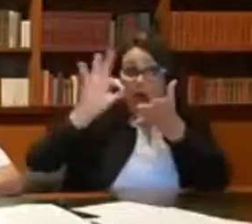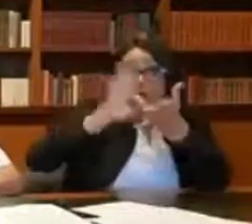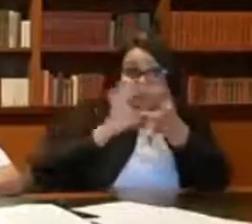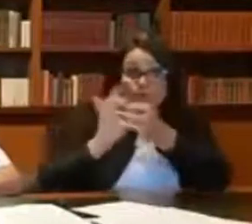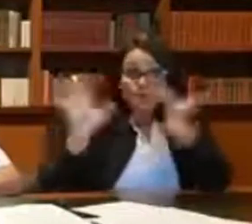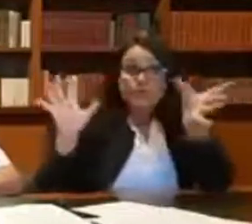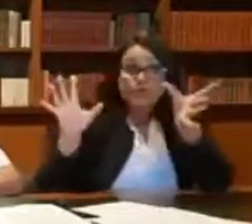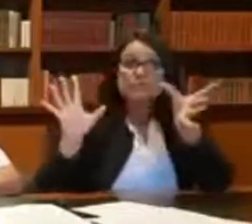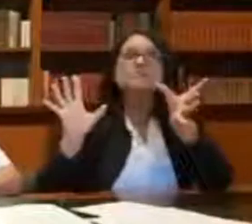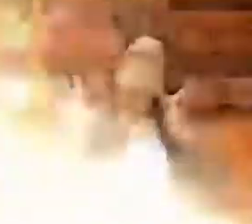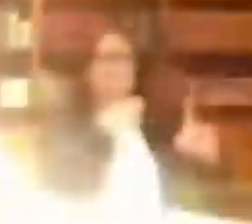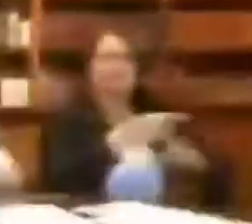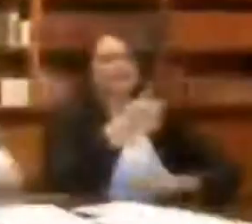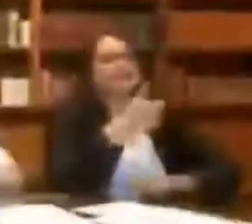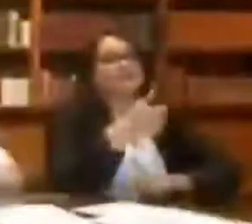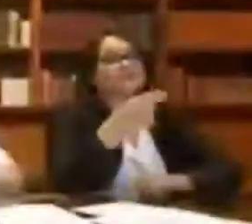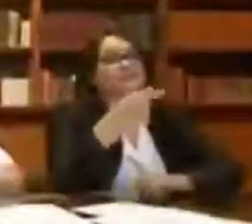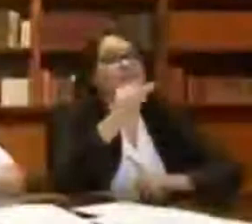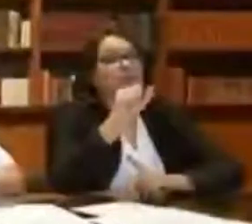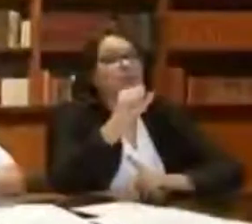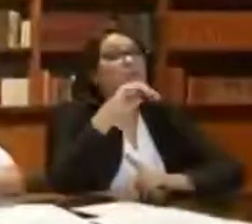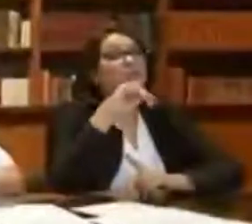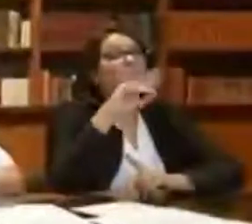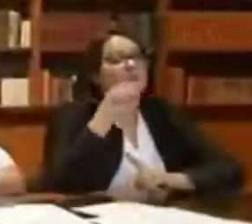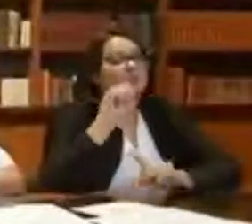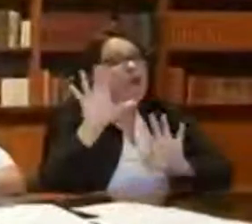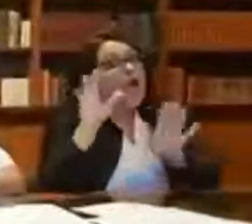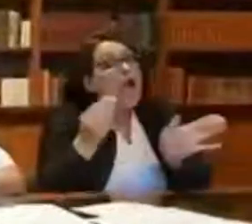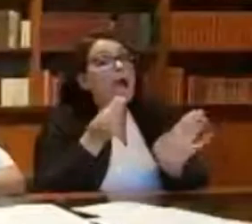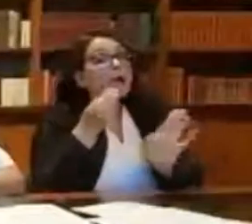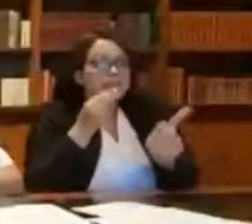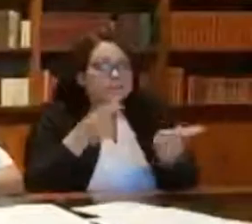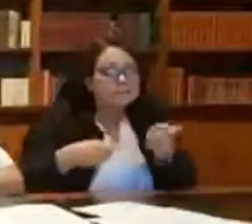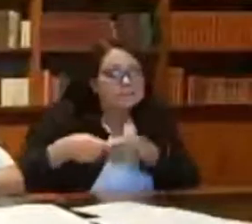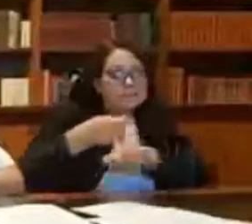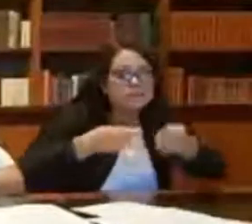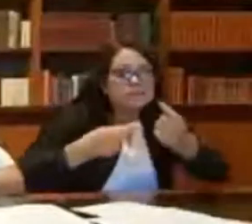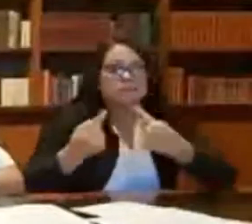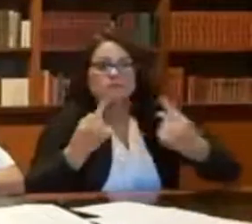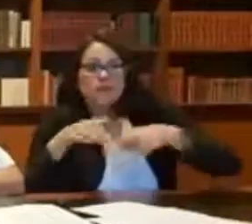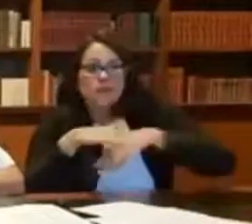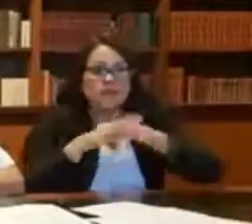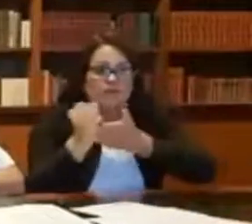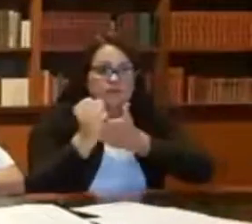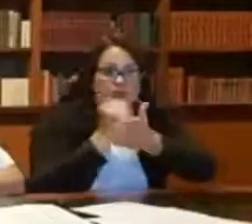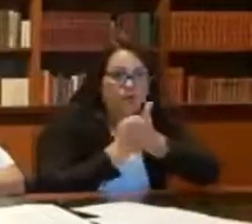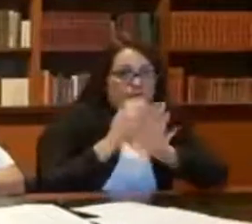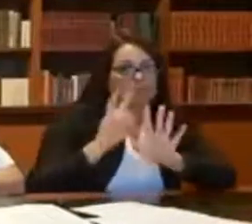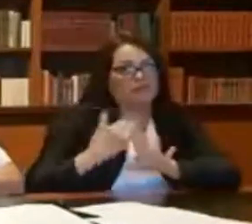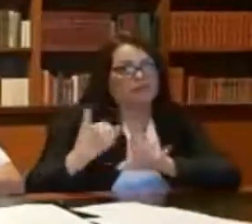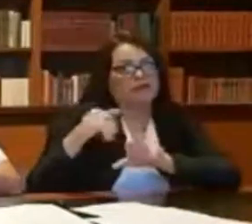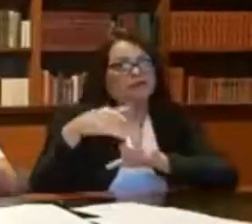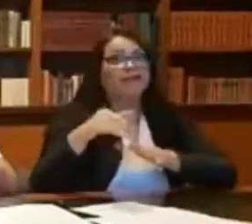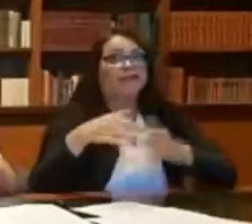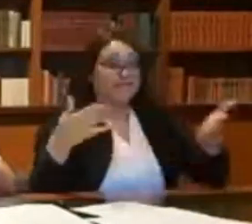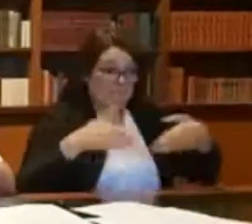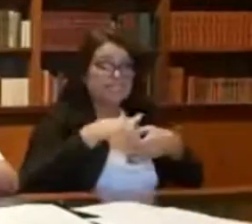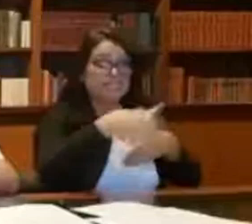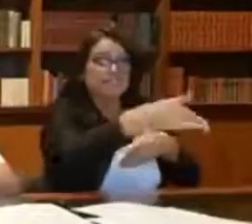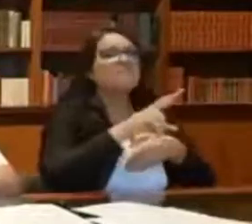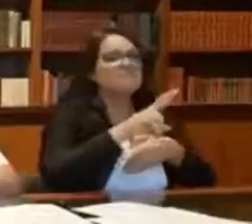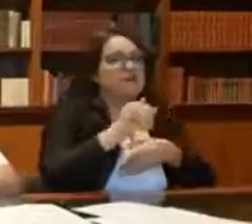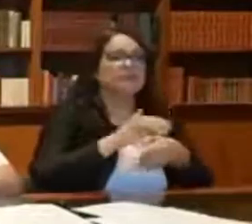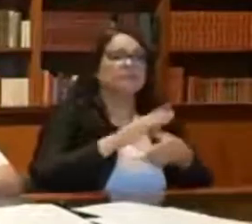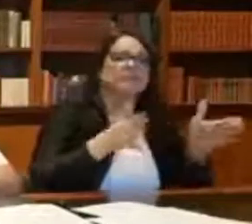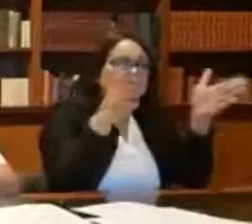começamos a fazer. Nesse mês de março agora, teremos no mínimo 20 milhões de doses